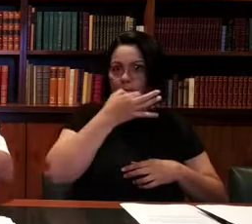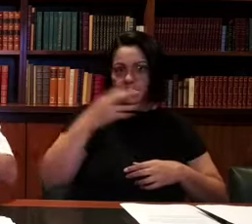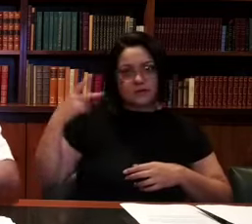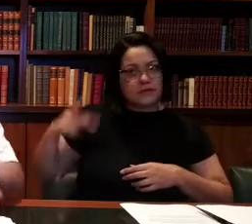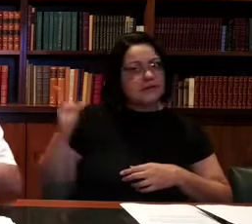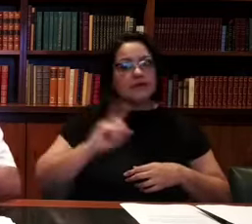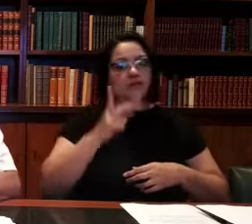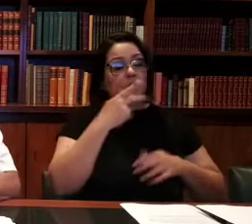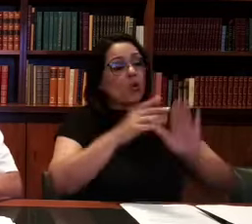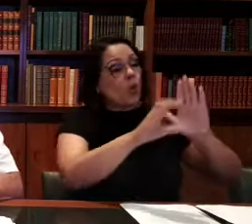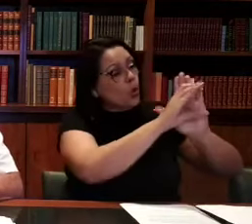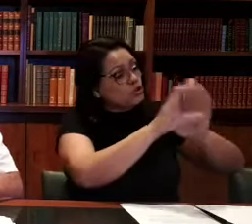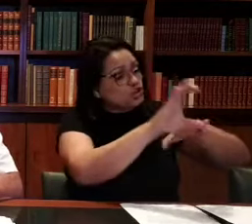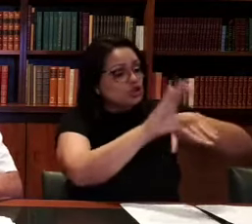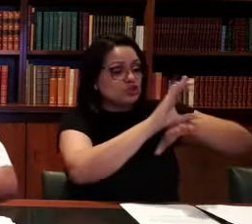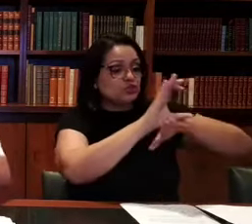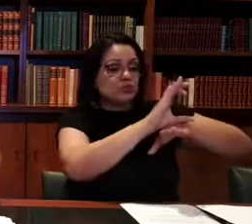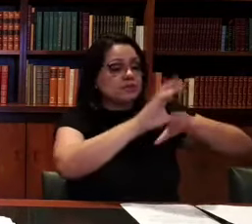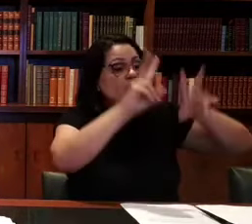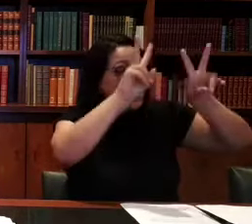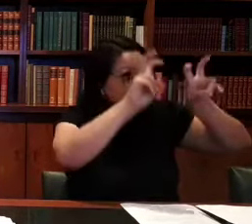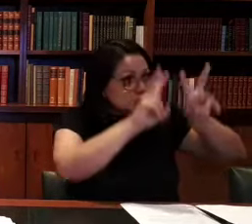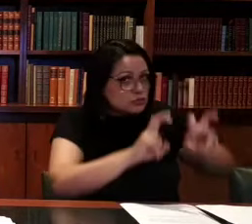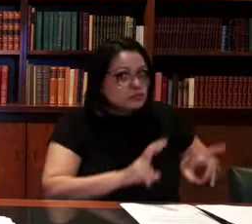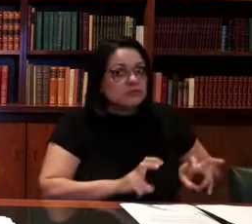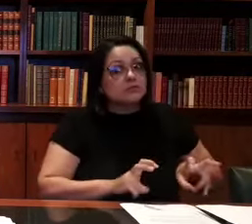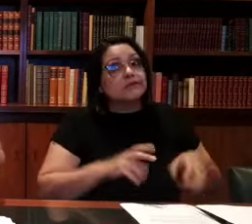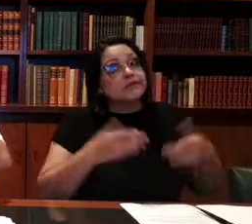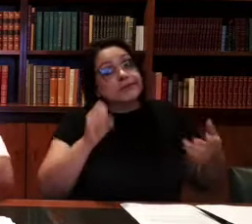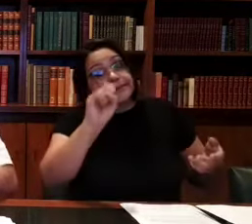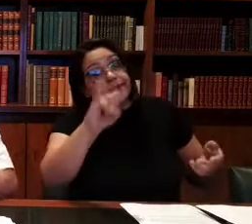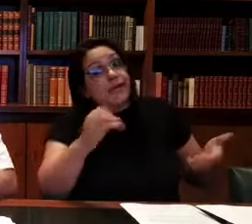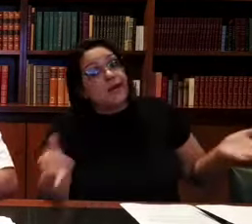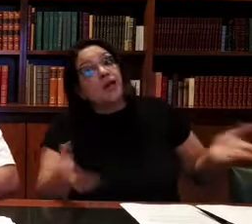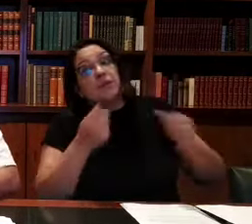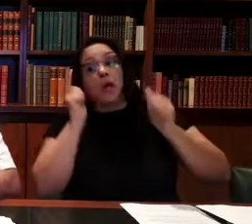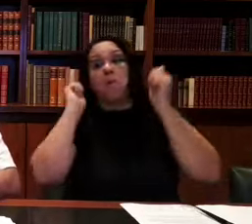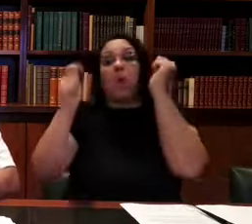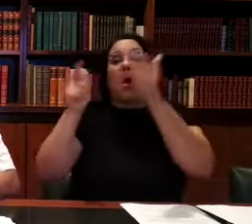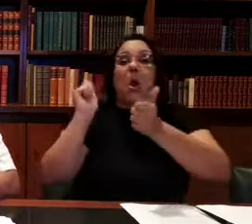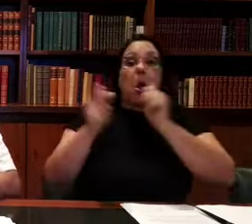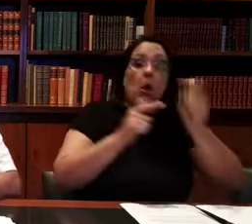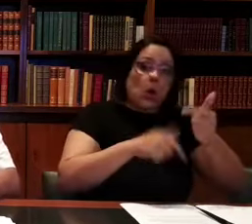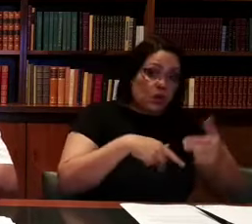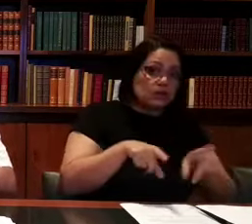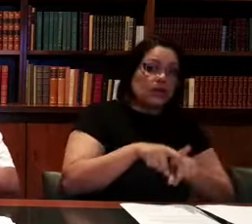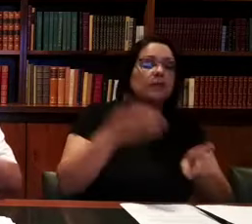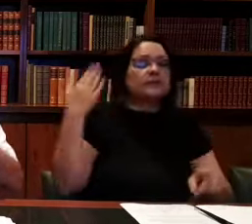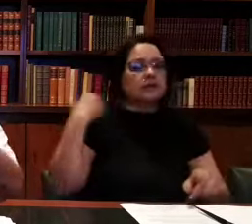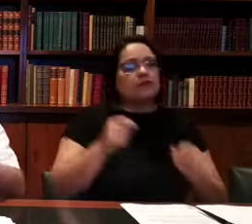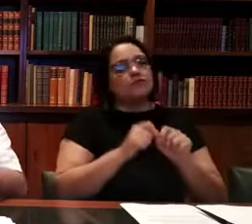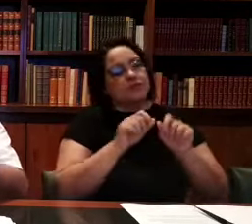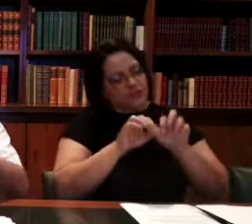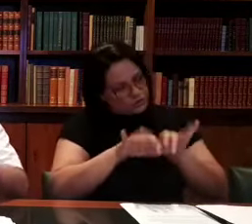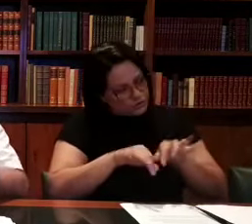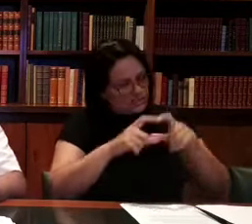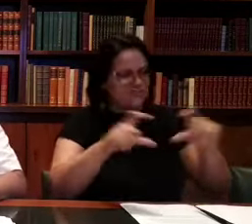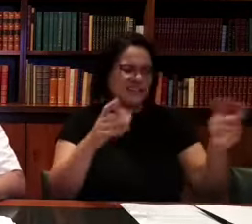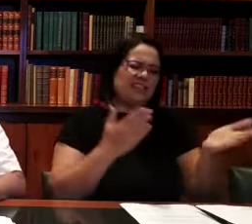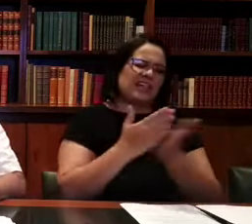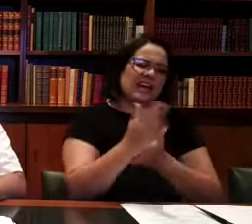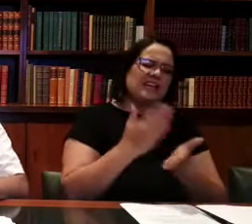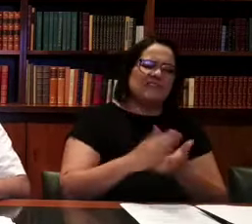em conta a condicionalidade do assunto então André tá lhe apanhando uma hora dessa aqui sem motivo com uma prova muito na época eu fiz uma latinha falei ah não